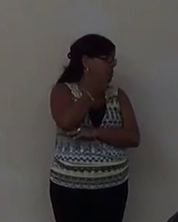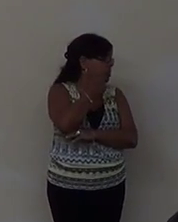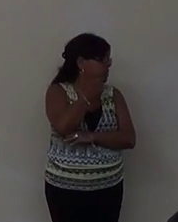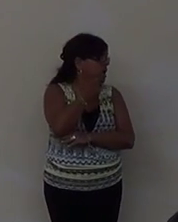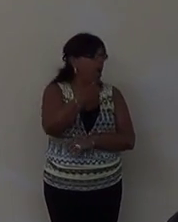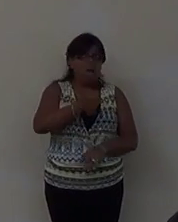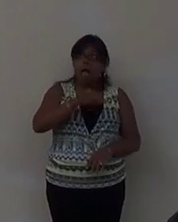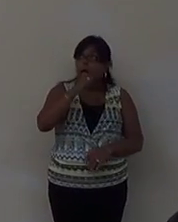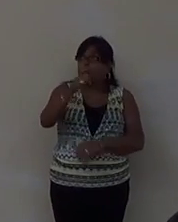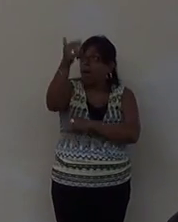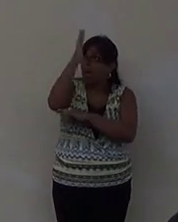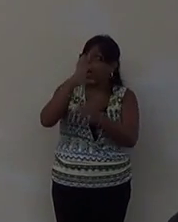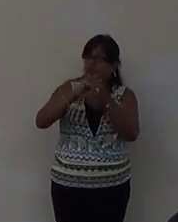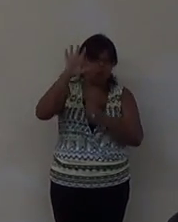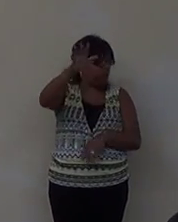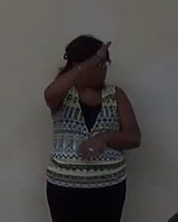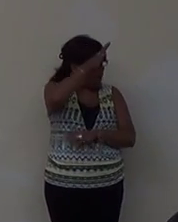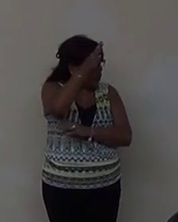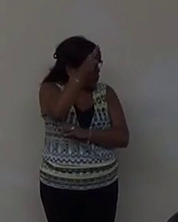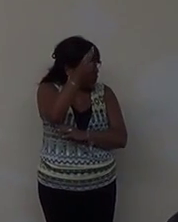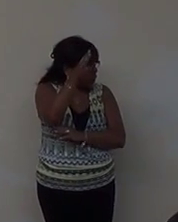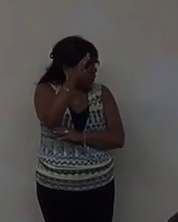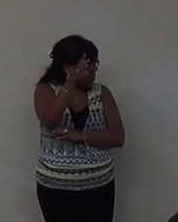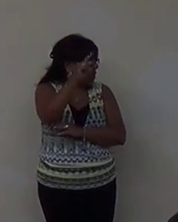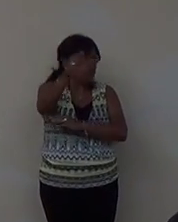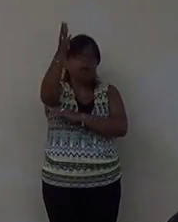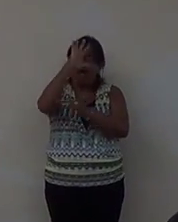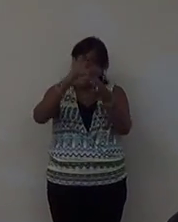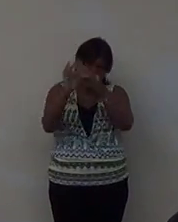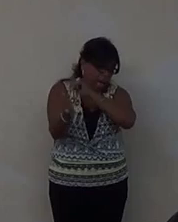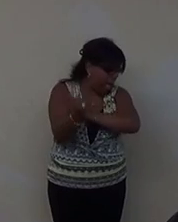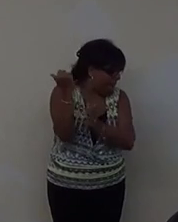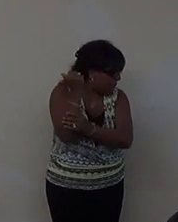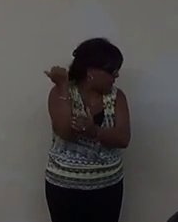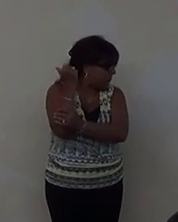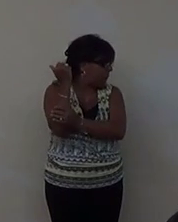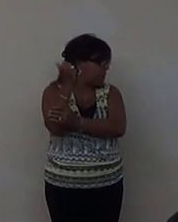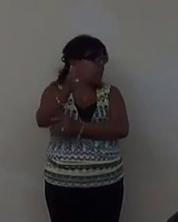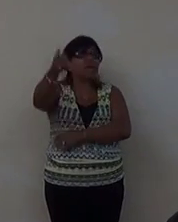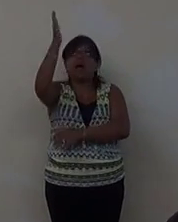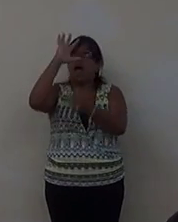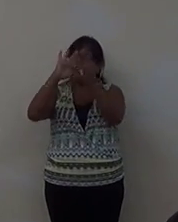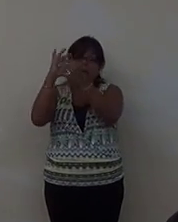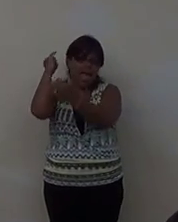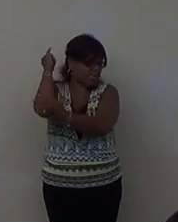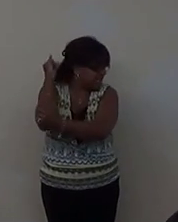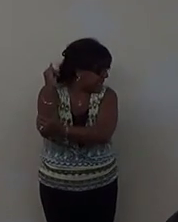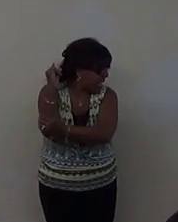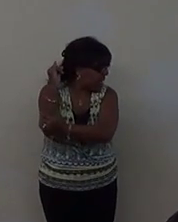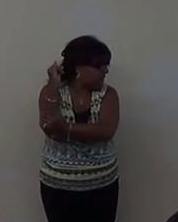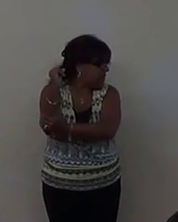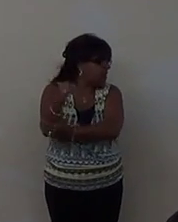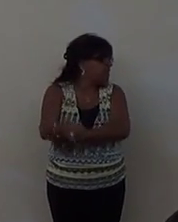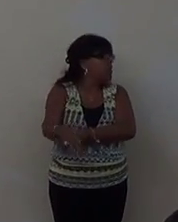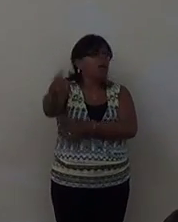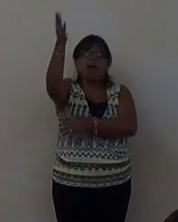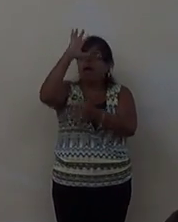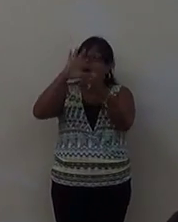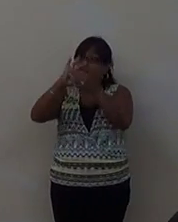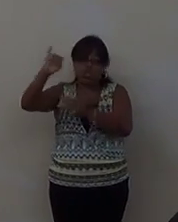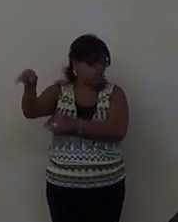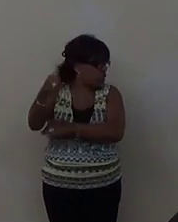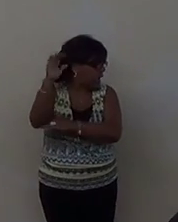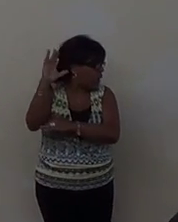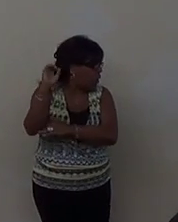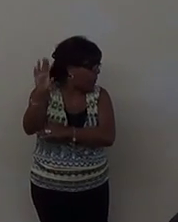y dijo, yo soy el Dios de tu padre, Dios de Abraham, Dios de Isaac, Dios de Jacob. Entonces Moisés cubrió